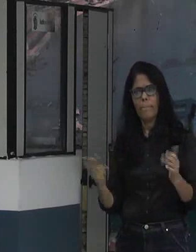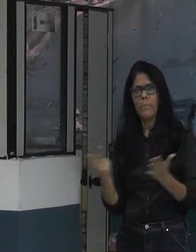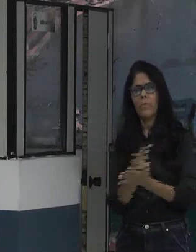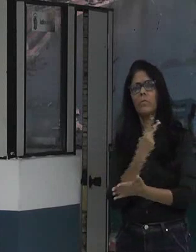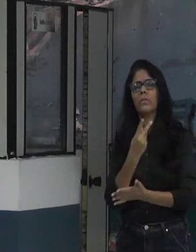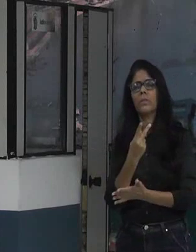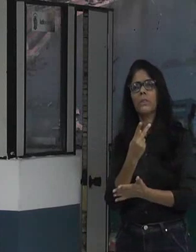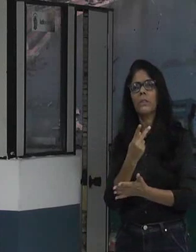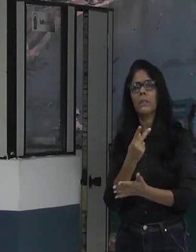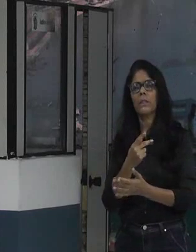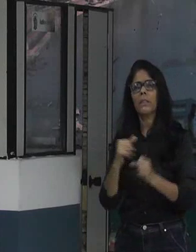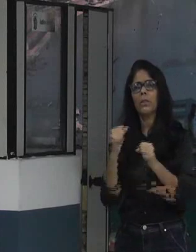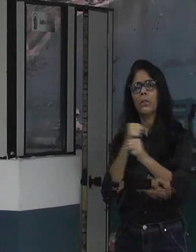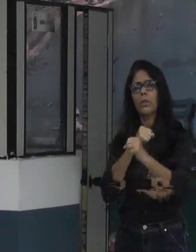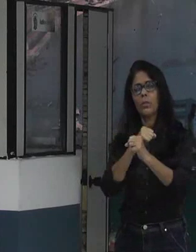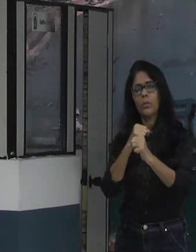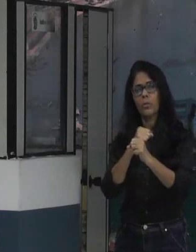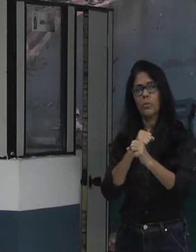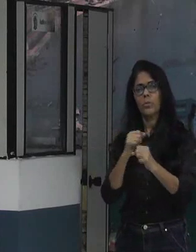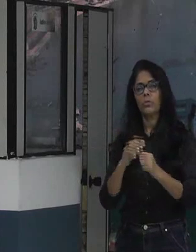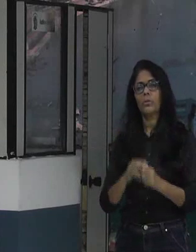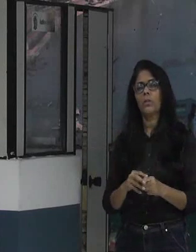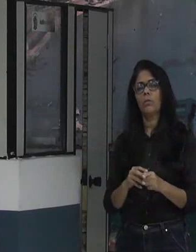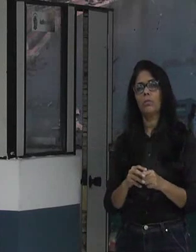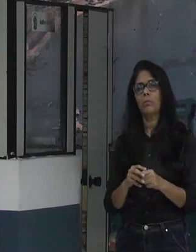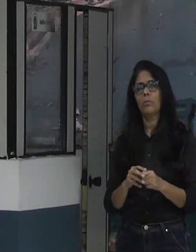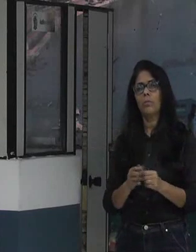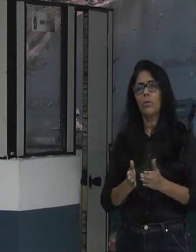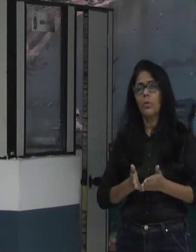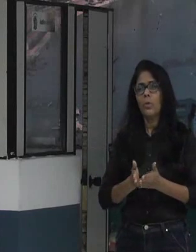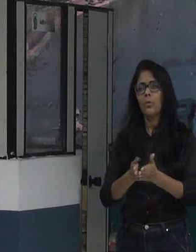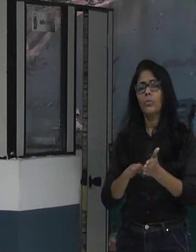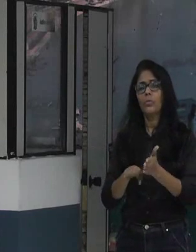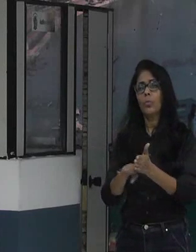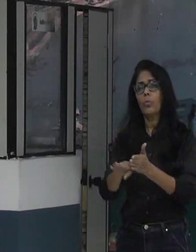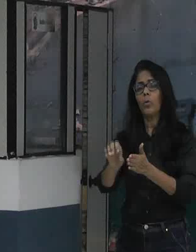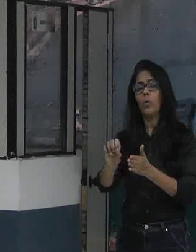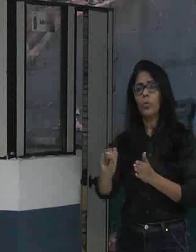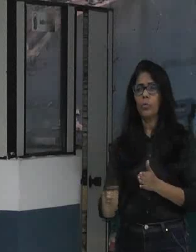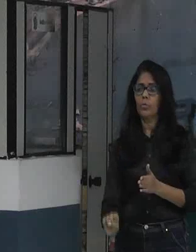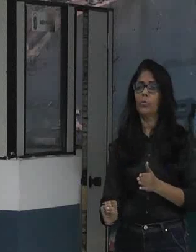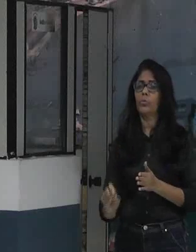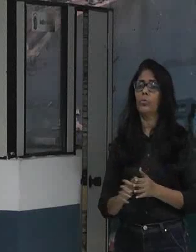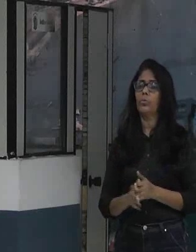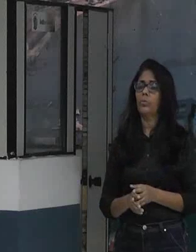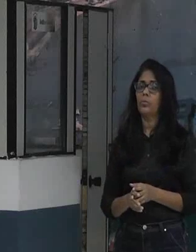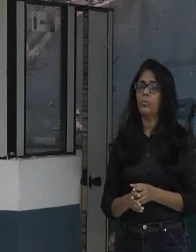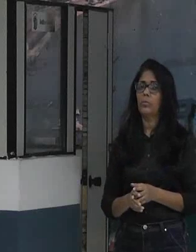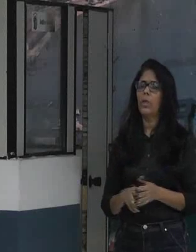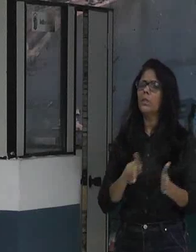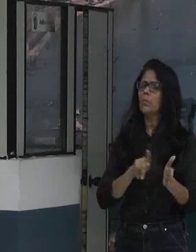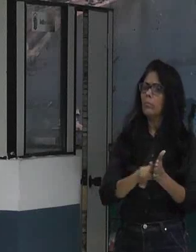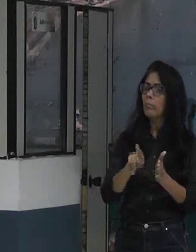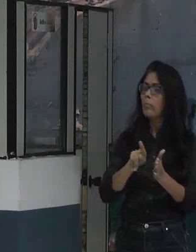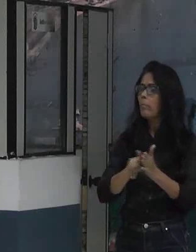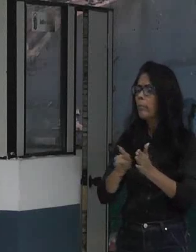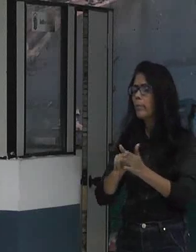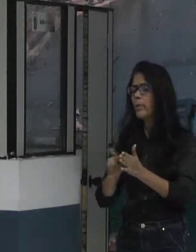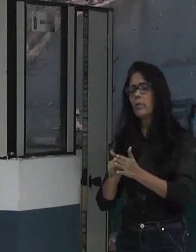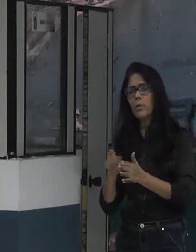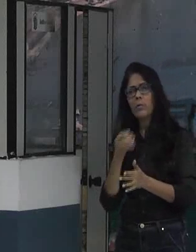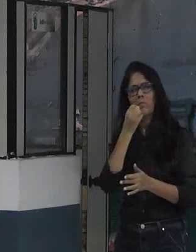de quem está contrariamente, não, Pedro. Vai ser bom para Ilhéus? Ótimo. Mas eu estou fazendo perguntas daquilo que nós dissemos. Vai ser bom, vai